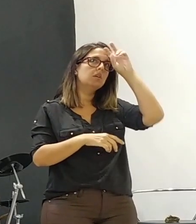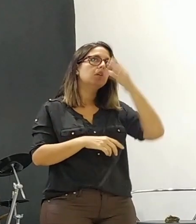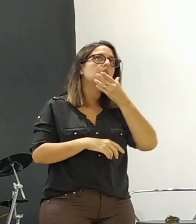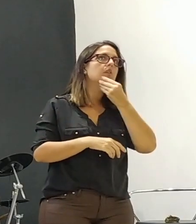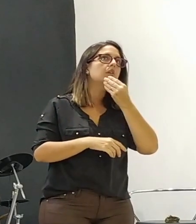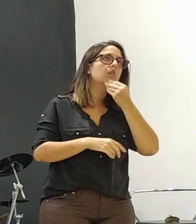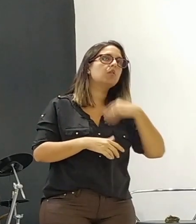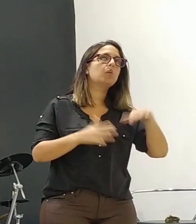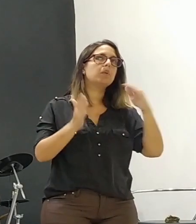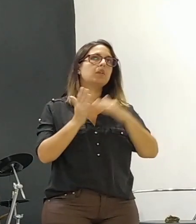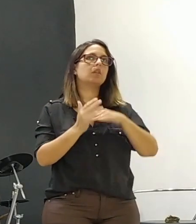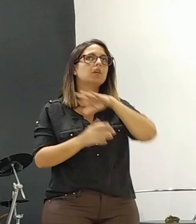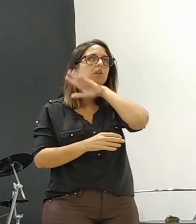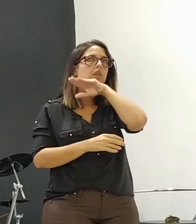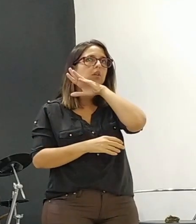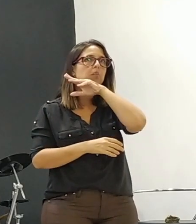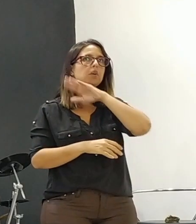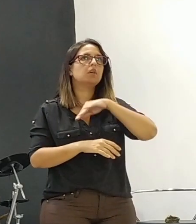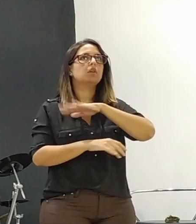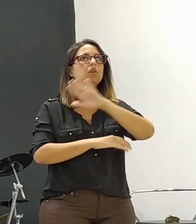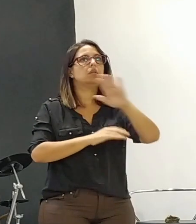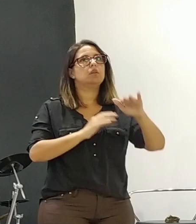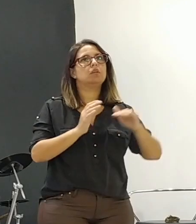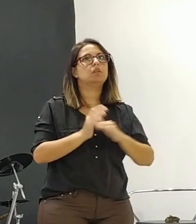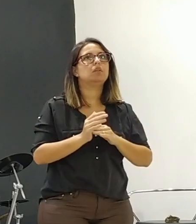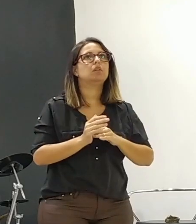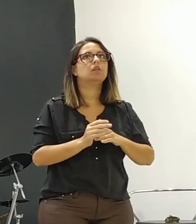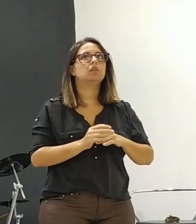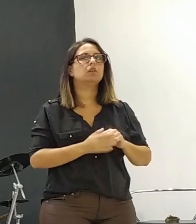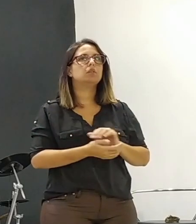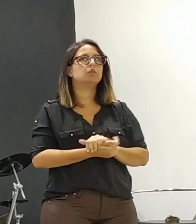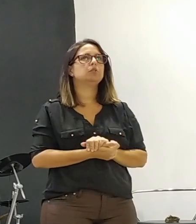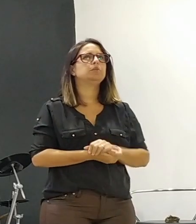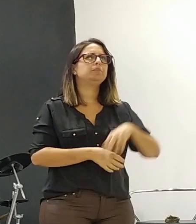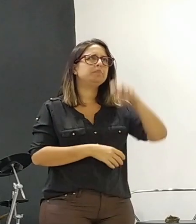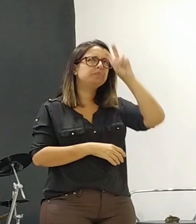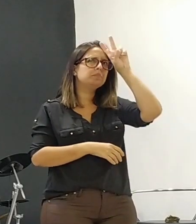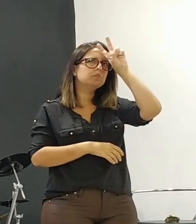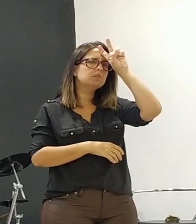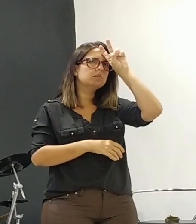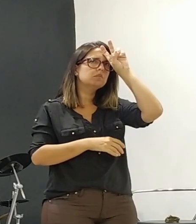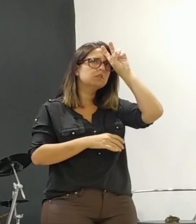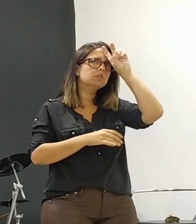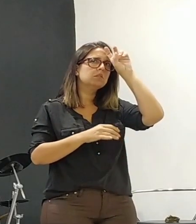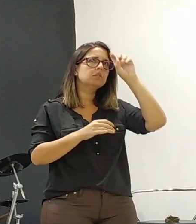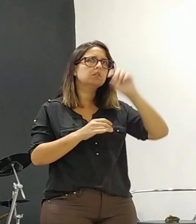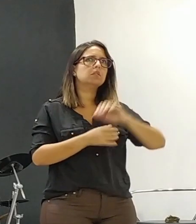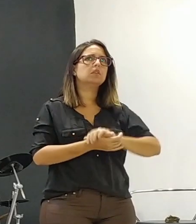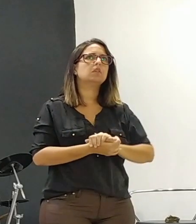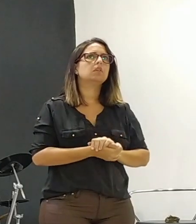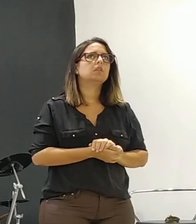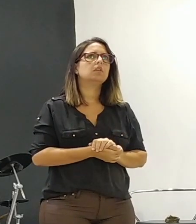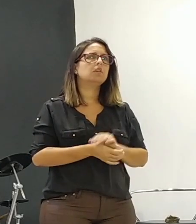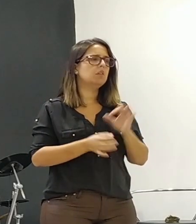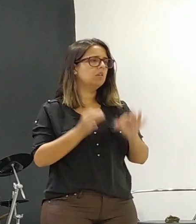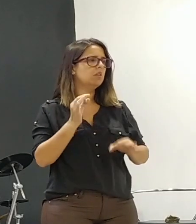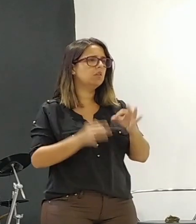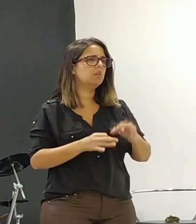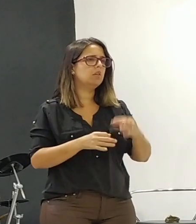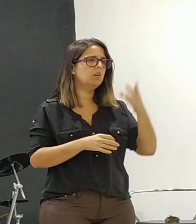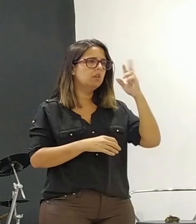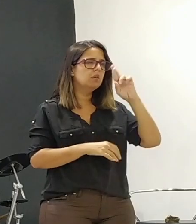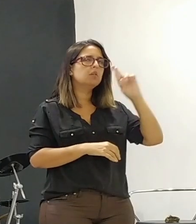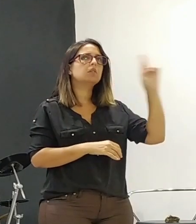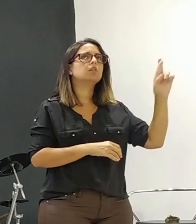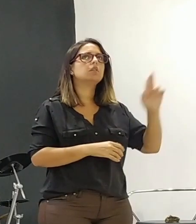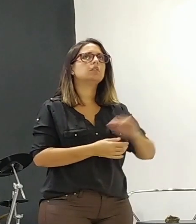homens até os animais, e sobre todos os deuses do Egito farei juízo. Eu sou o